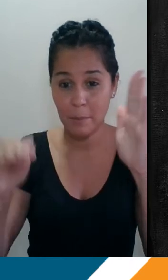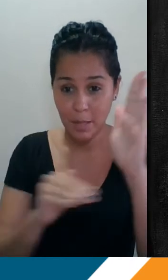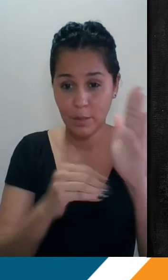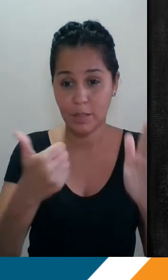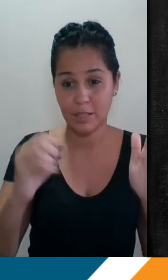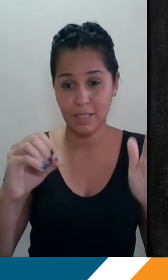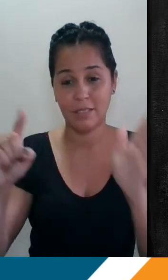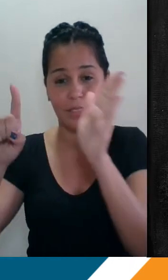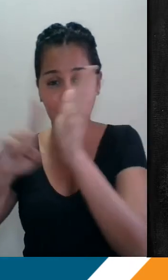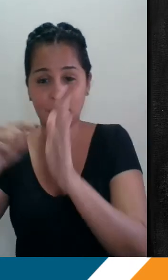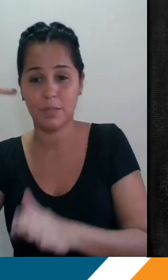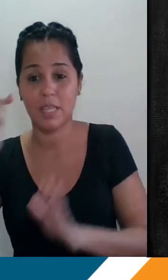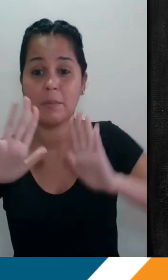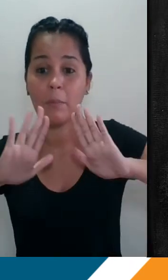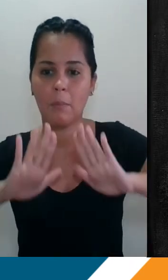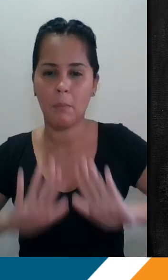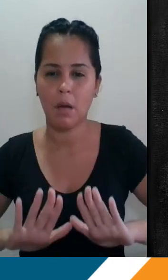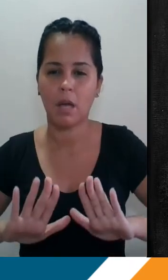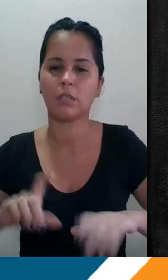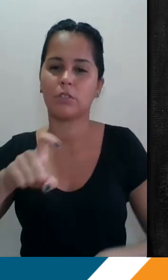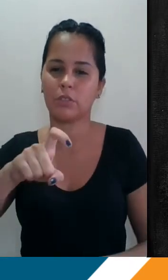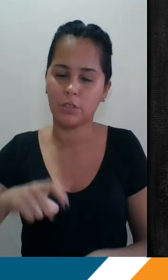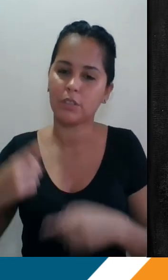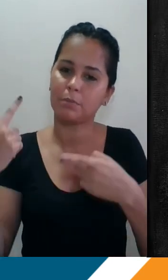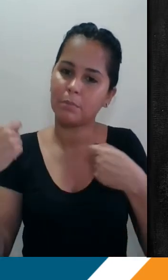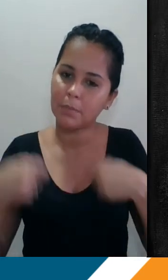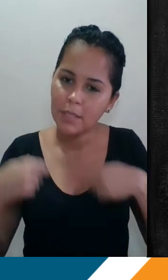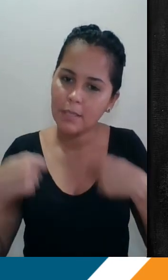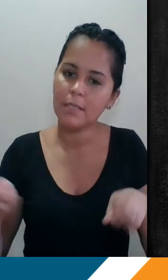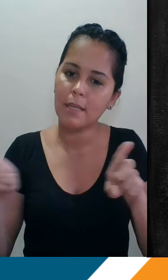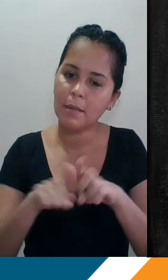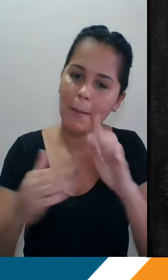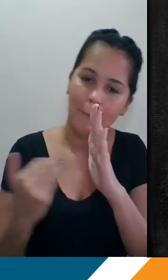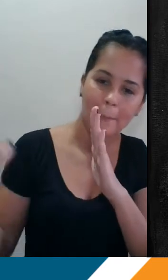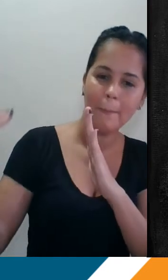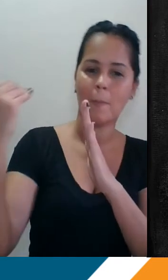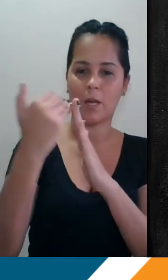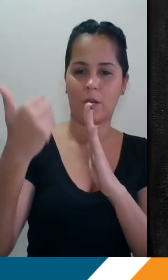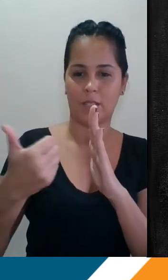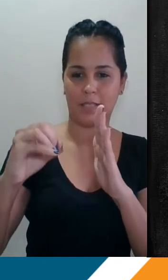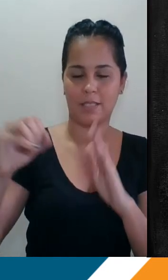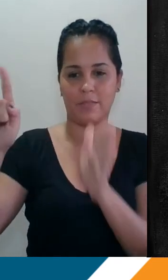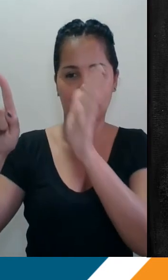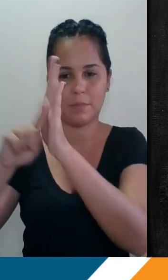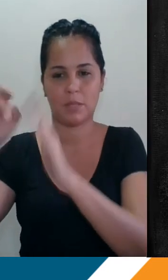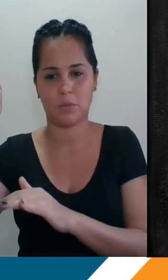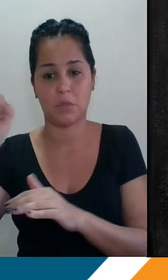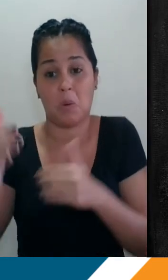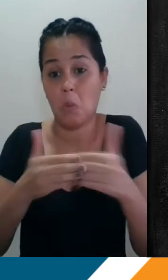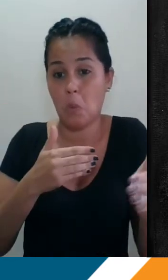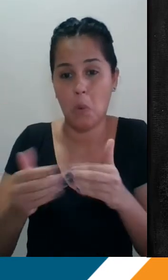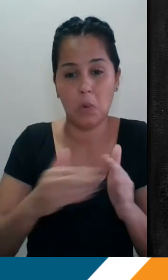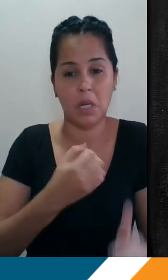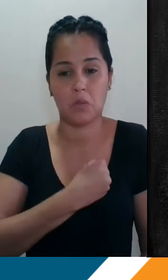elevado a menos 7. Porém, o x tem que ser, ao mesmo tempo, maior que 10 elevado a menos 8. Então, não é qualquer